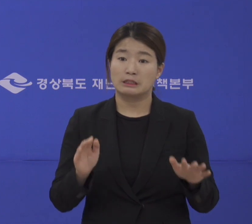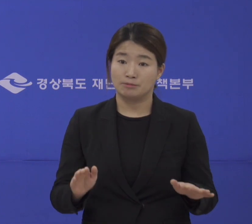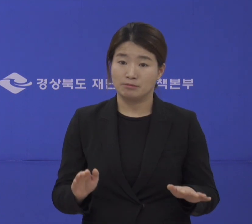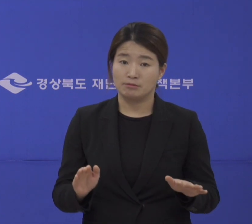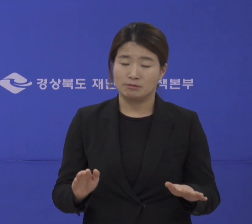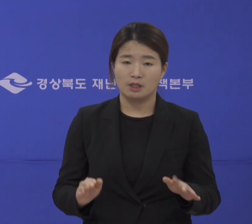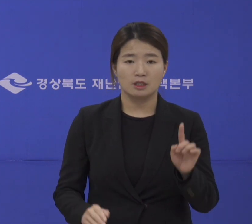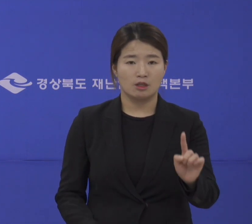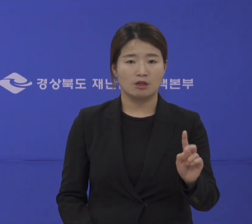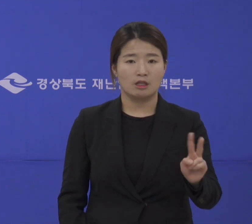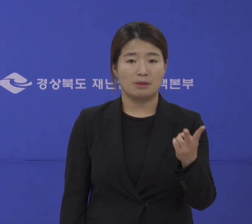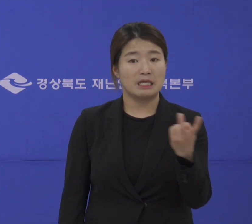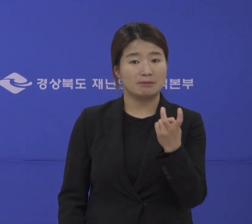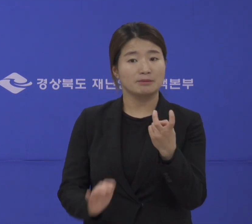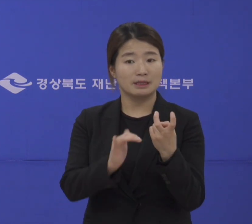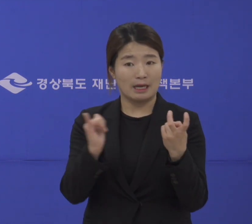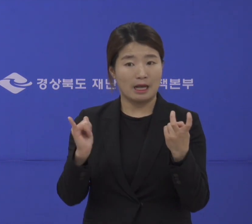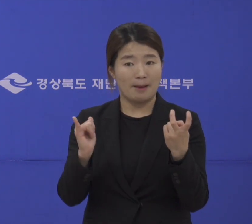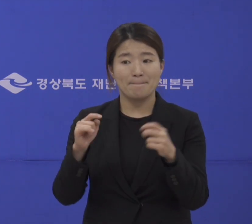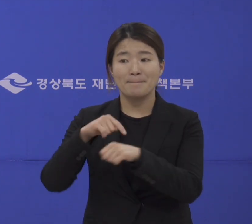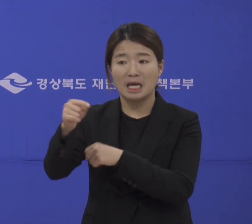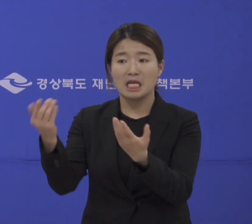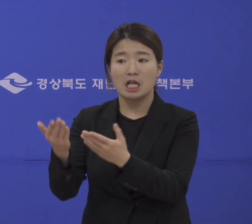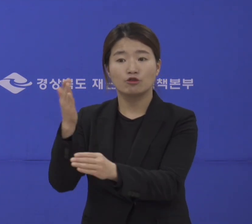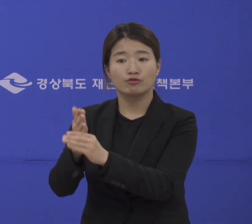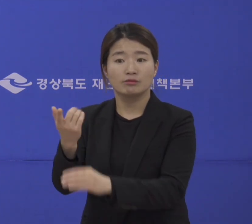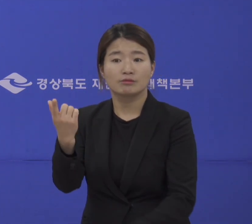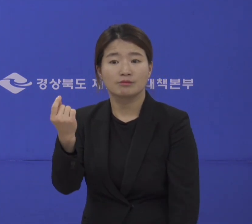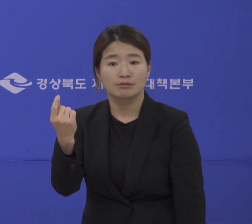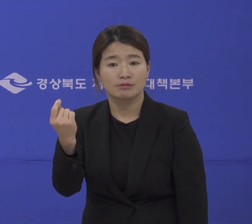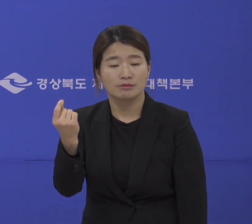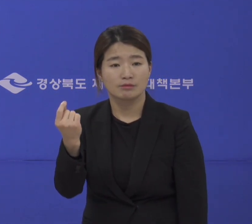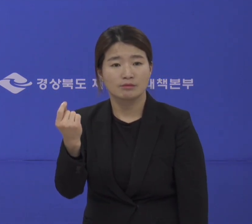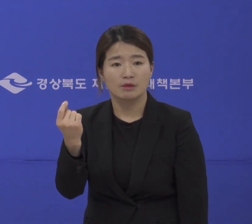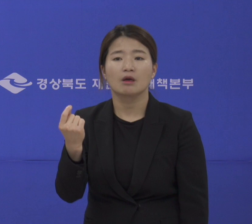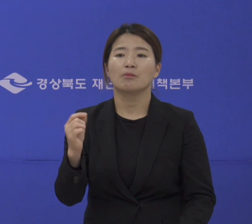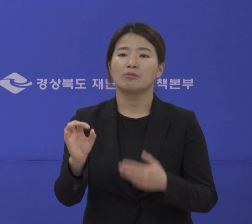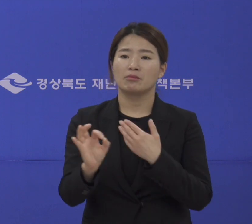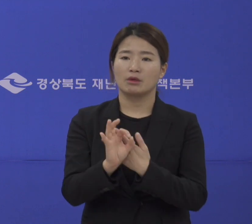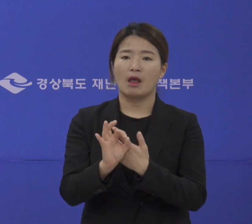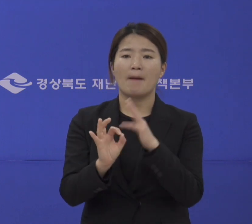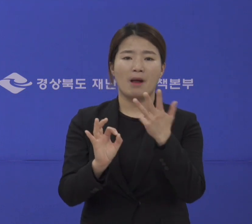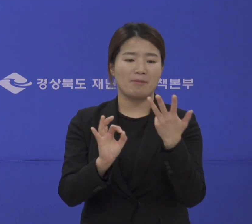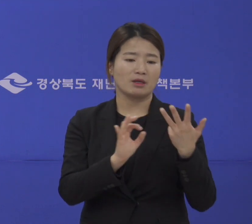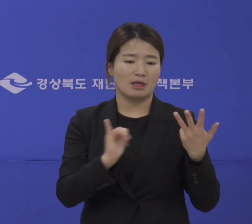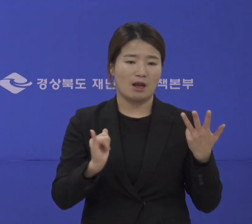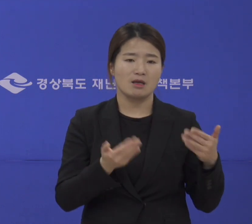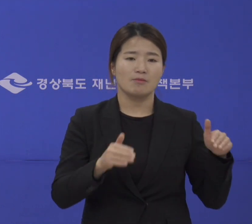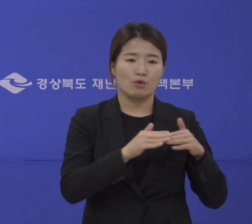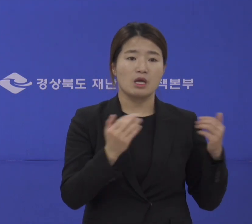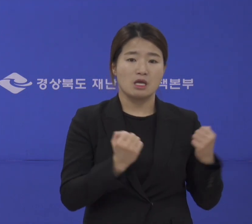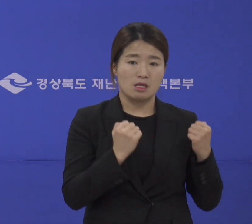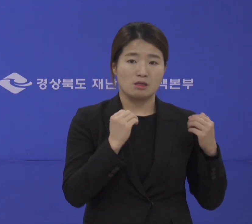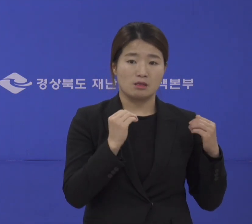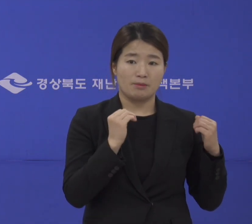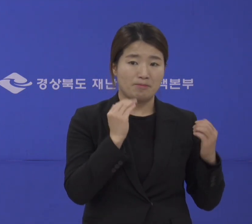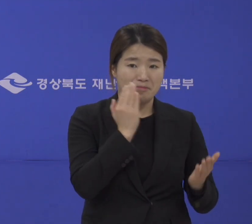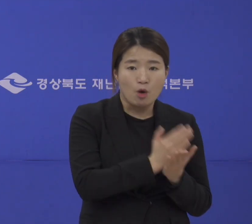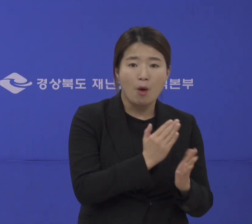지금 1220명이 지금 밖에 나와 계시는데, 800명까지는 더 나와도 운영이 된다고 생각하기